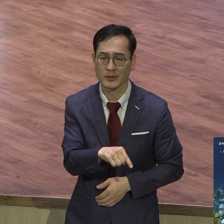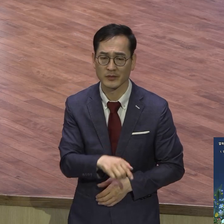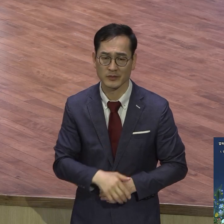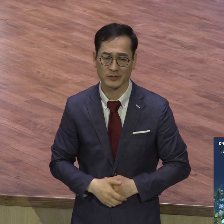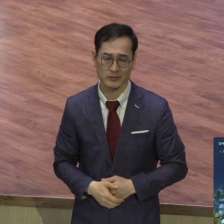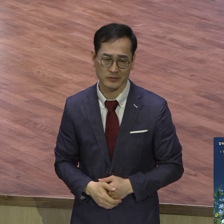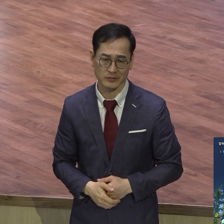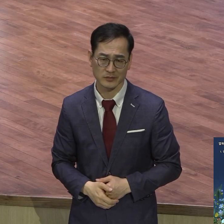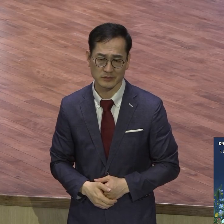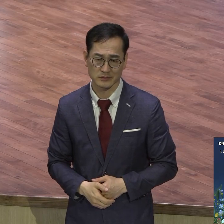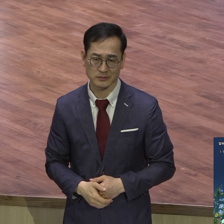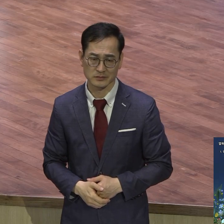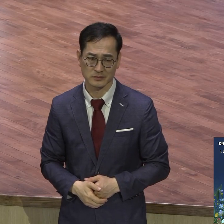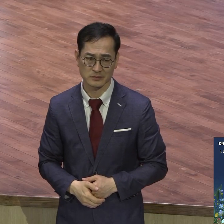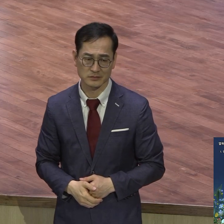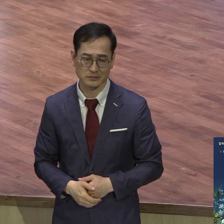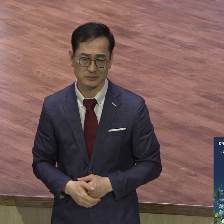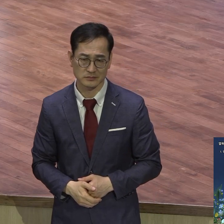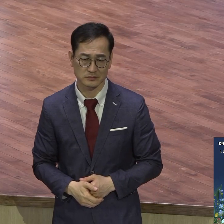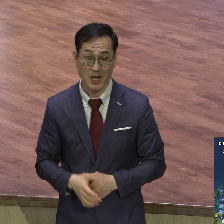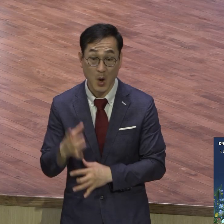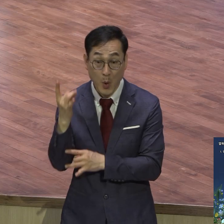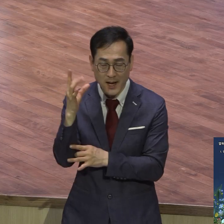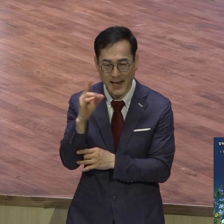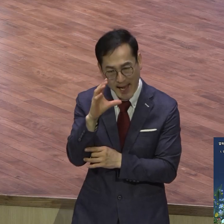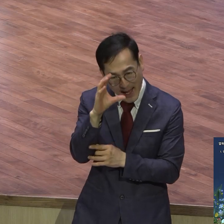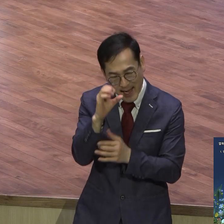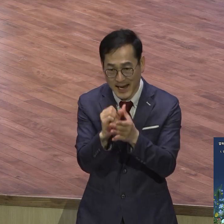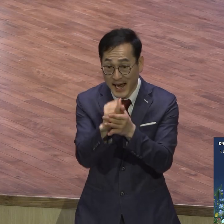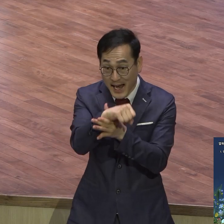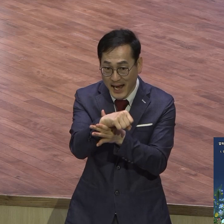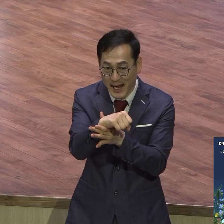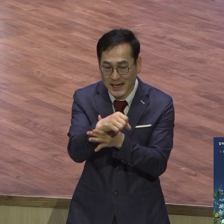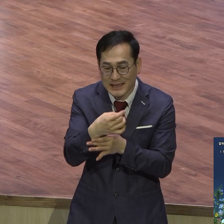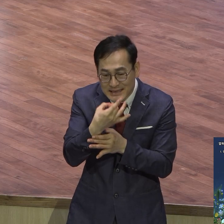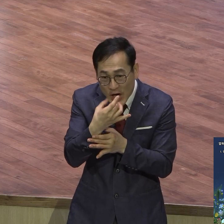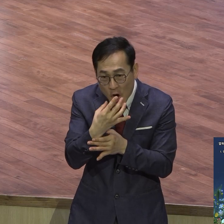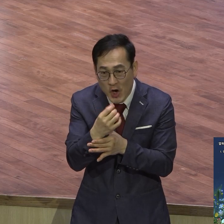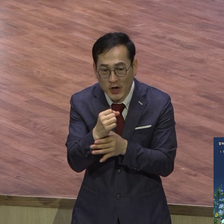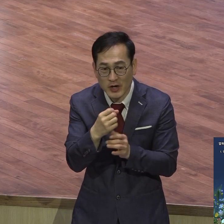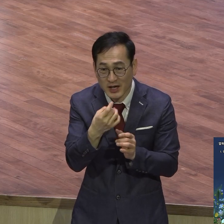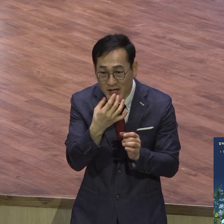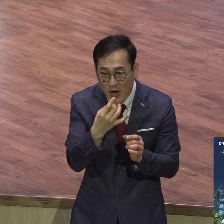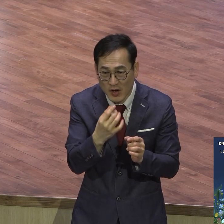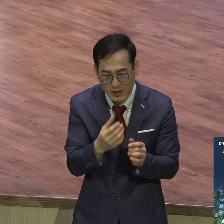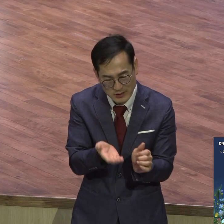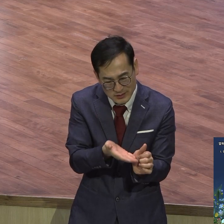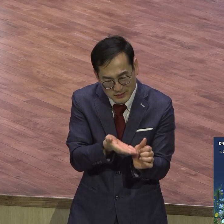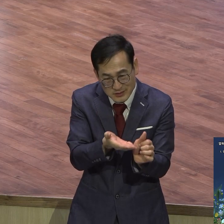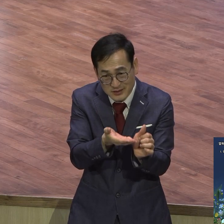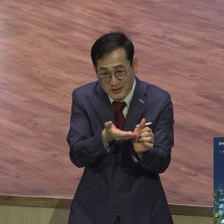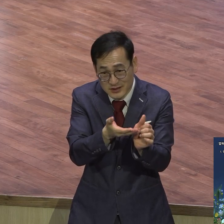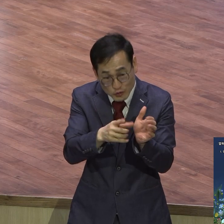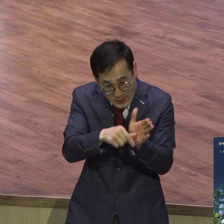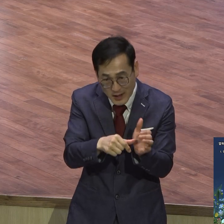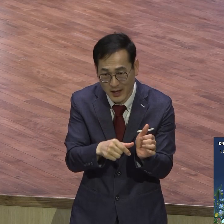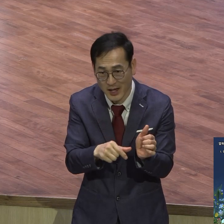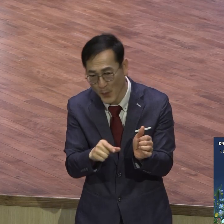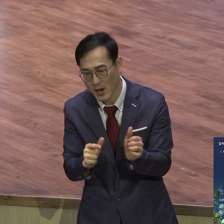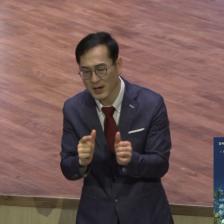알곡보다는요 잡초가 더 잘 자라요. 잡초는 막 가만 놔두다 막 자라. 잡초 뽑아내기 너무 뽑아